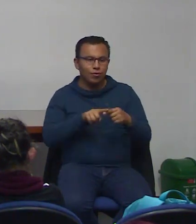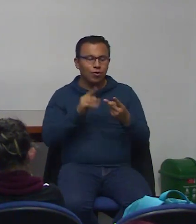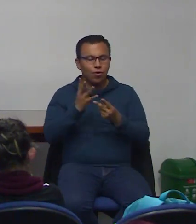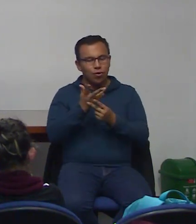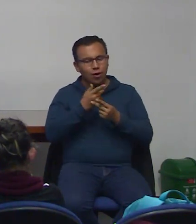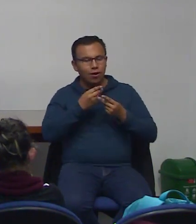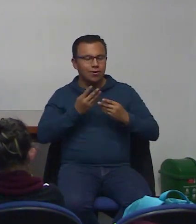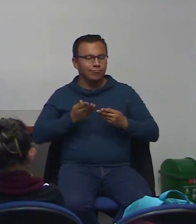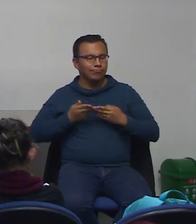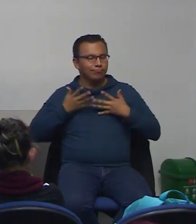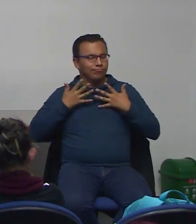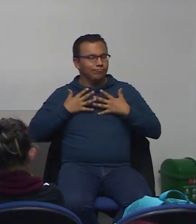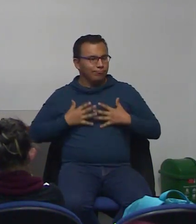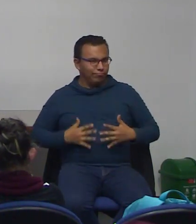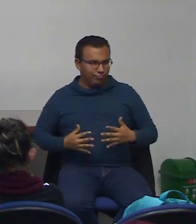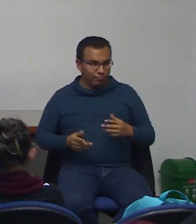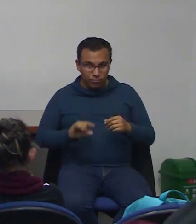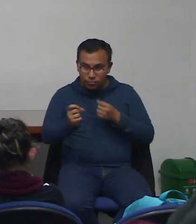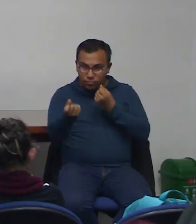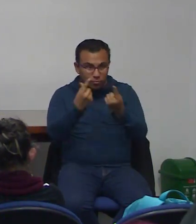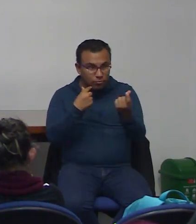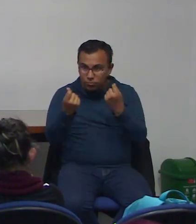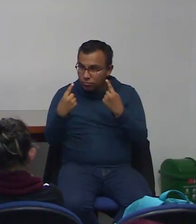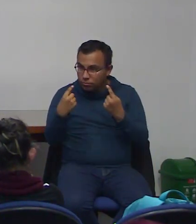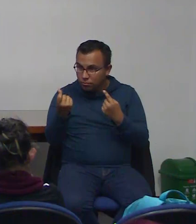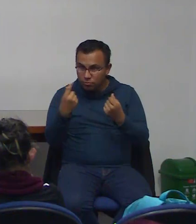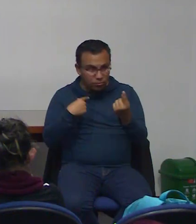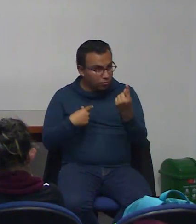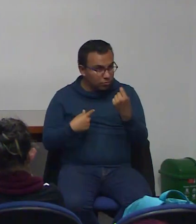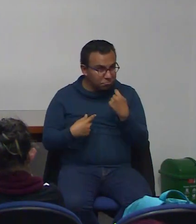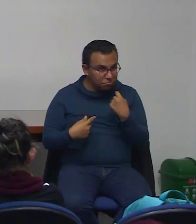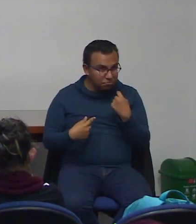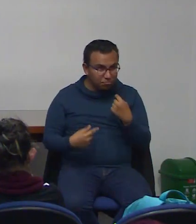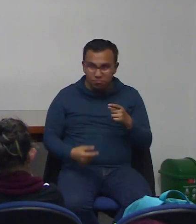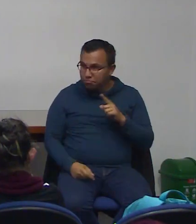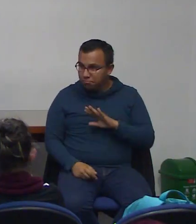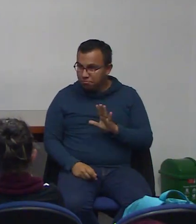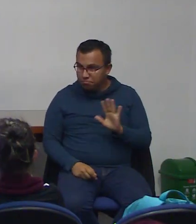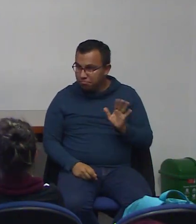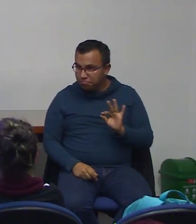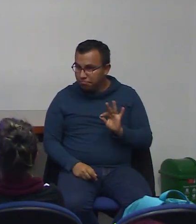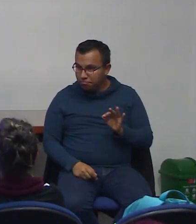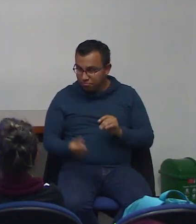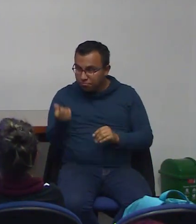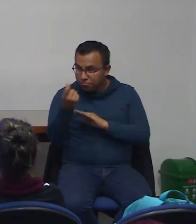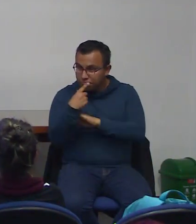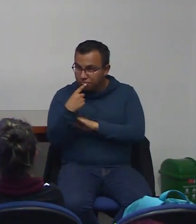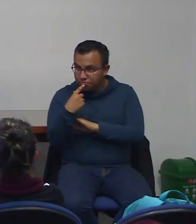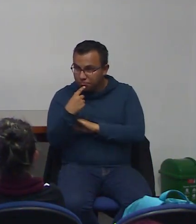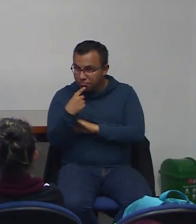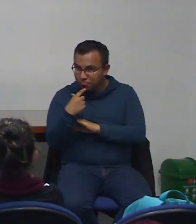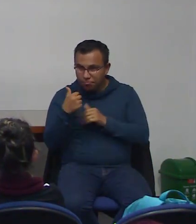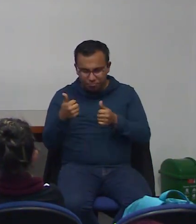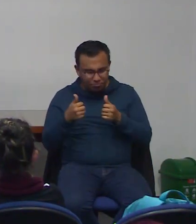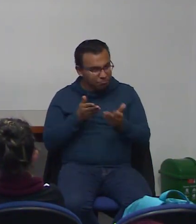armonía con este tipo de cosas Tienen alguna pregunta hasta el momento no